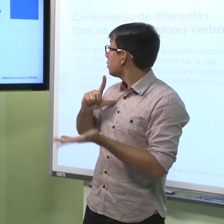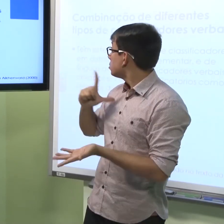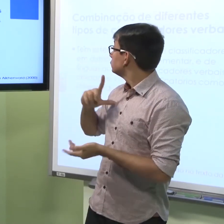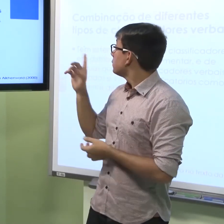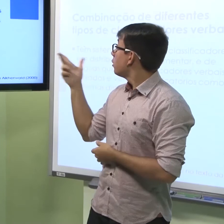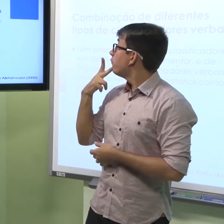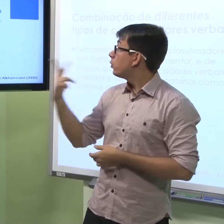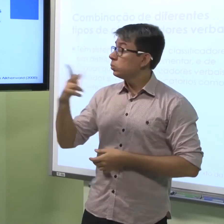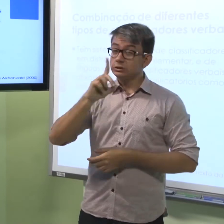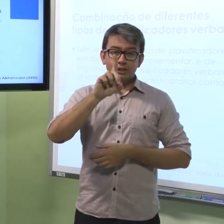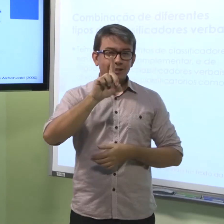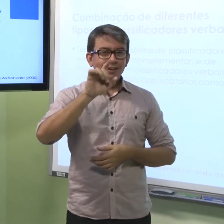combinações, elas são